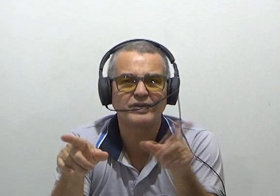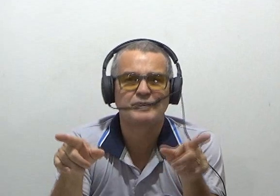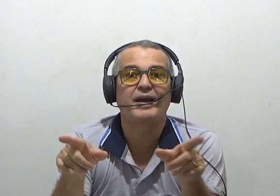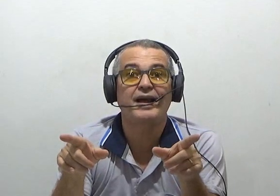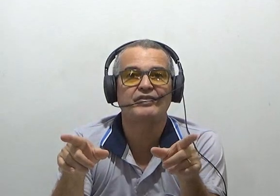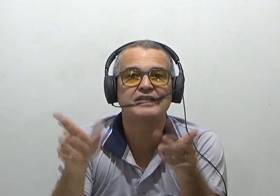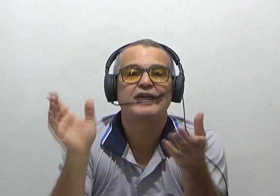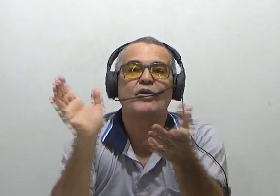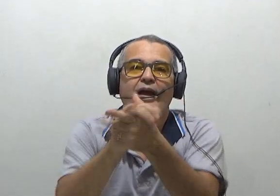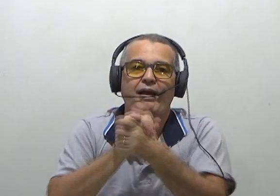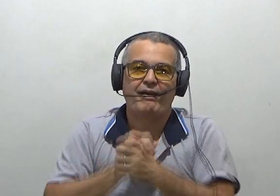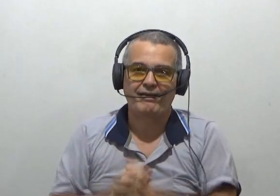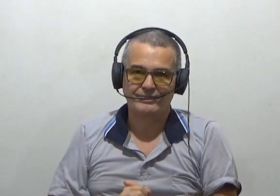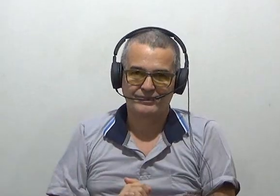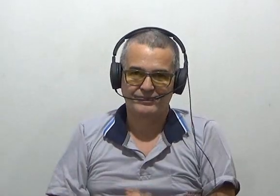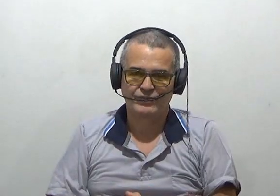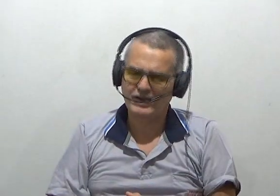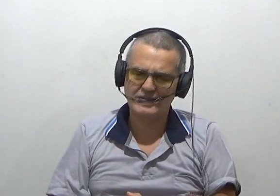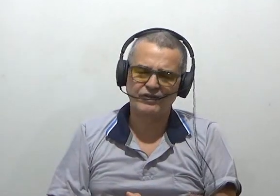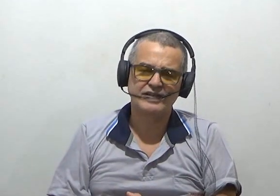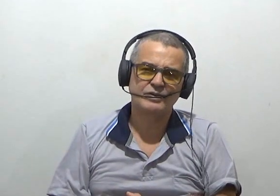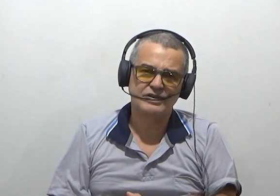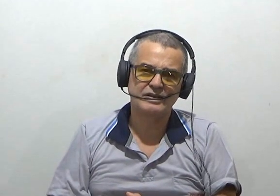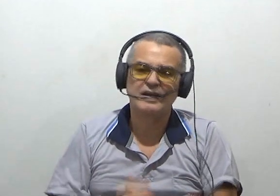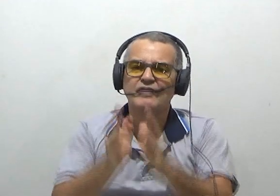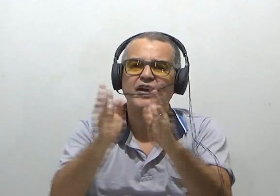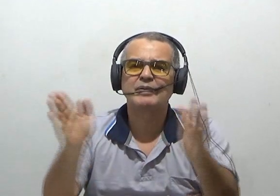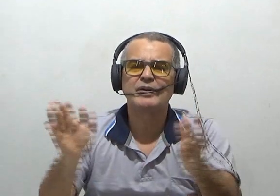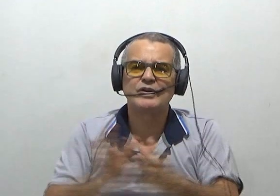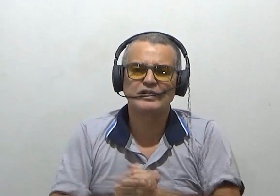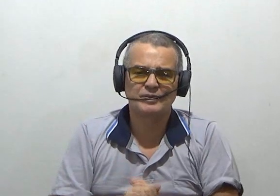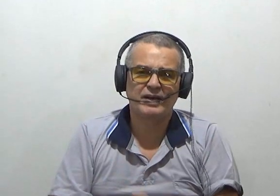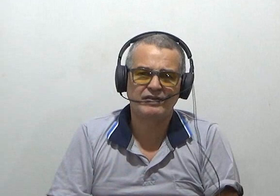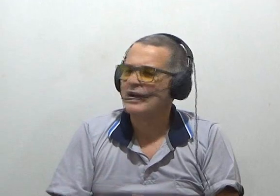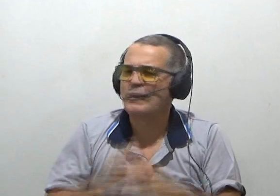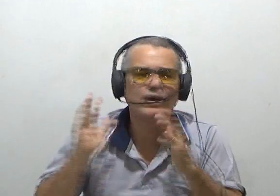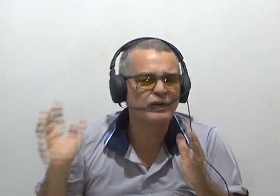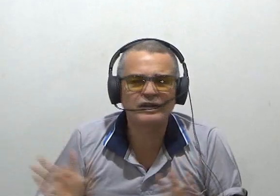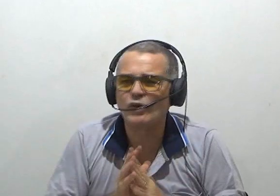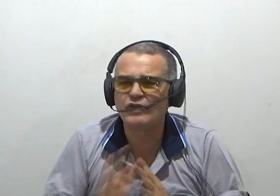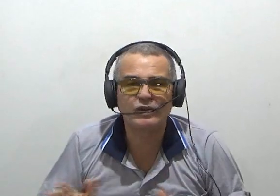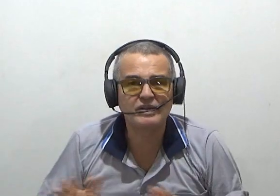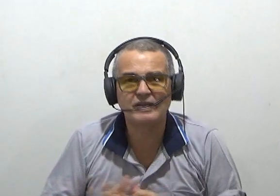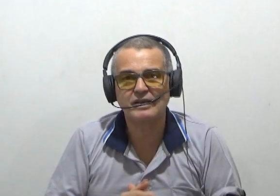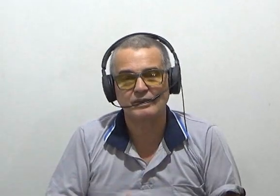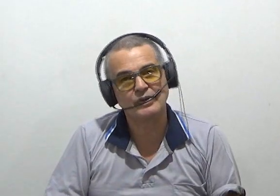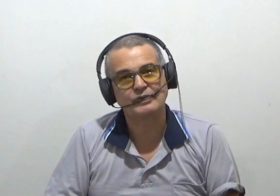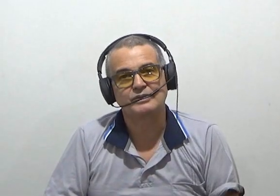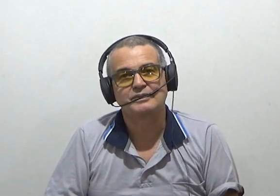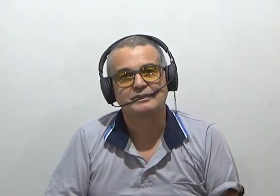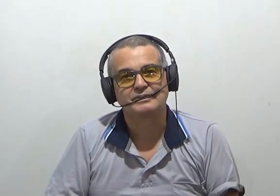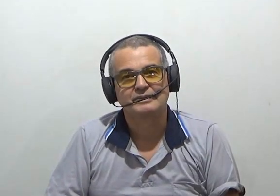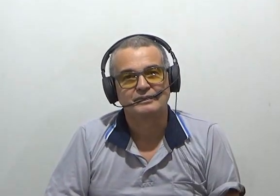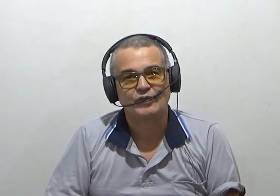novo em outras palavras, e agora? Não é assim que fazem com a gente? Fale a mesma coisa em outras palavras. Pergunte de novo que eu não entendi.